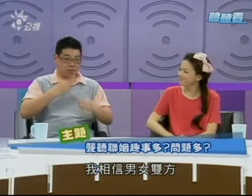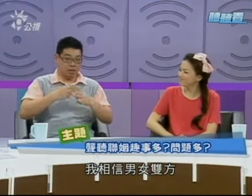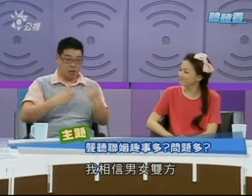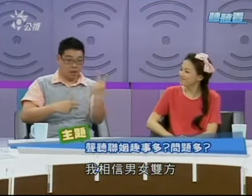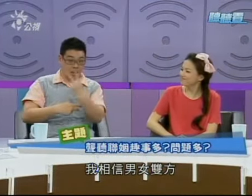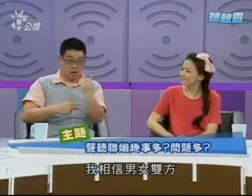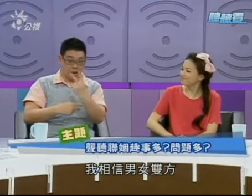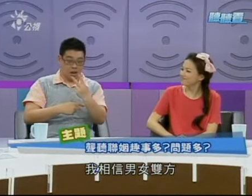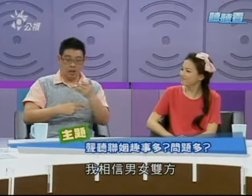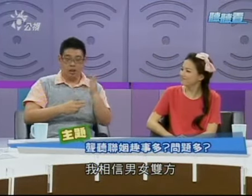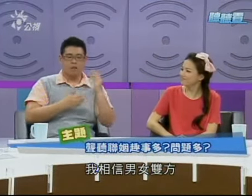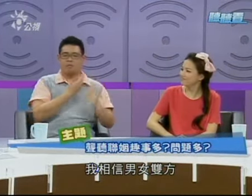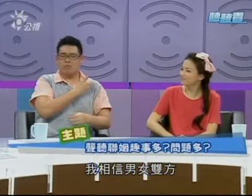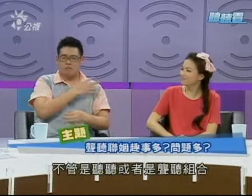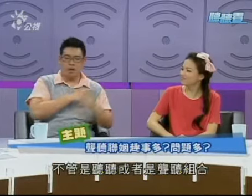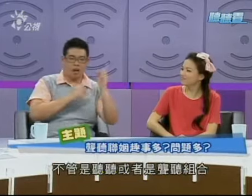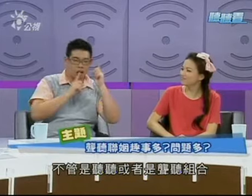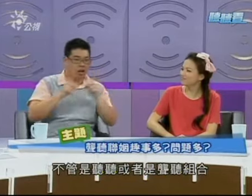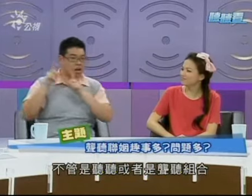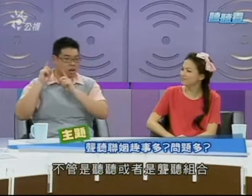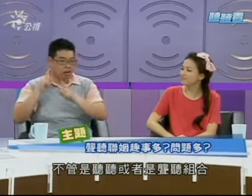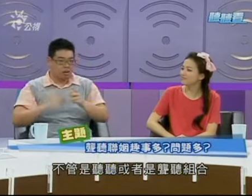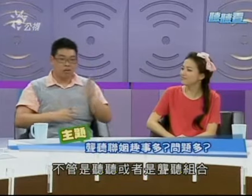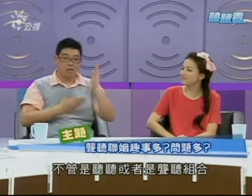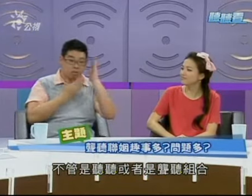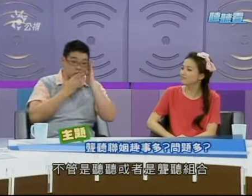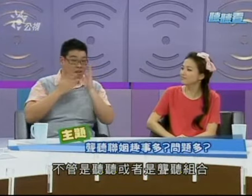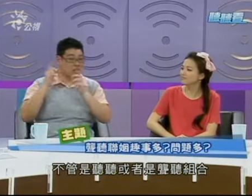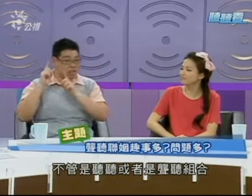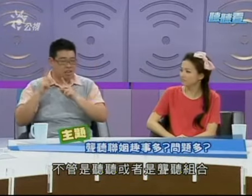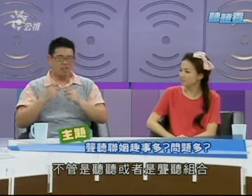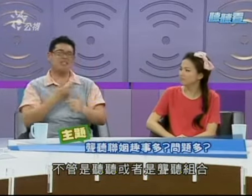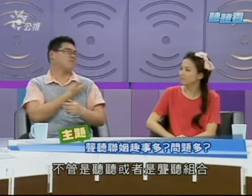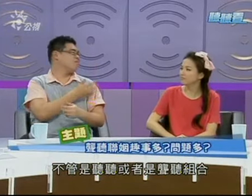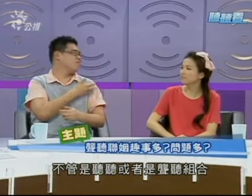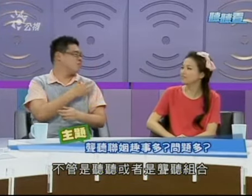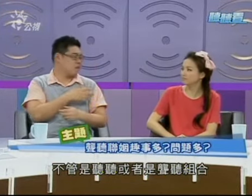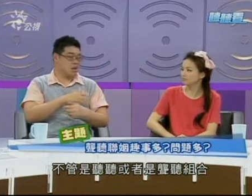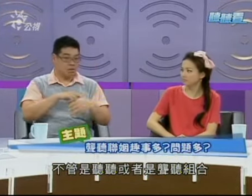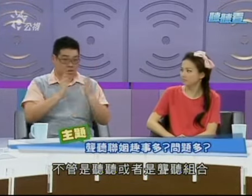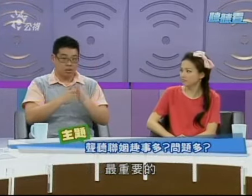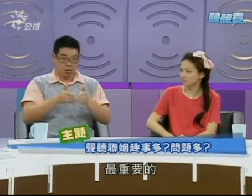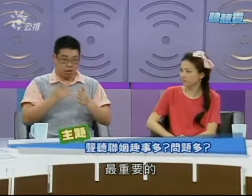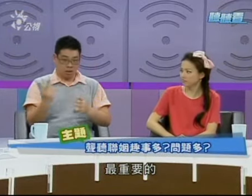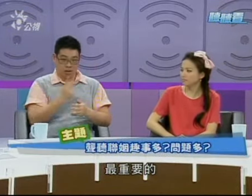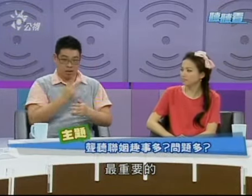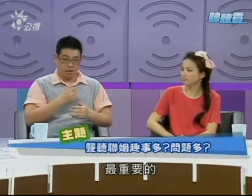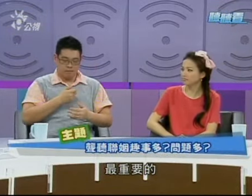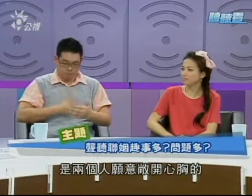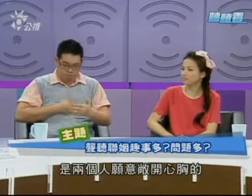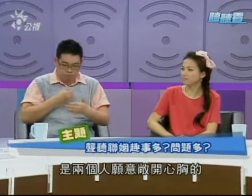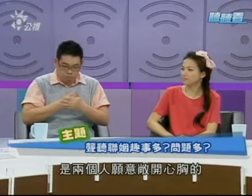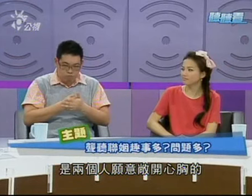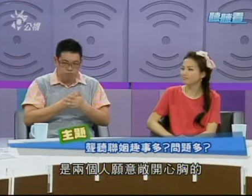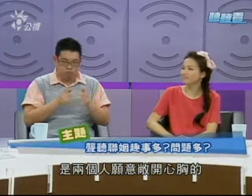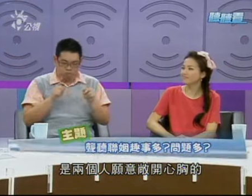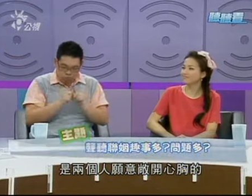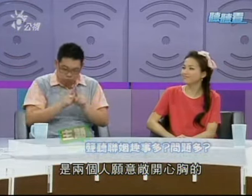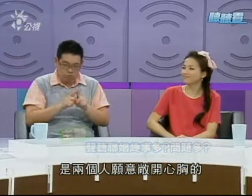相信男女双方呢不管是听听或者是龙听组合最重要的是两个人愿意敞开